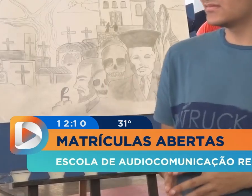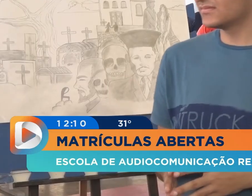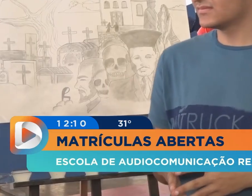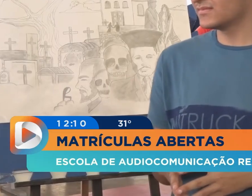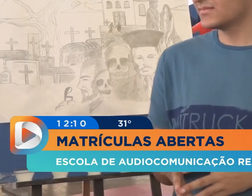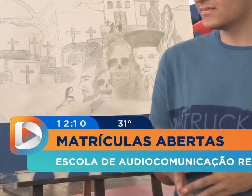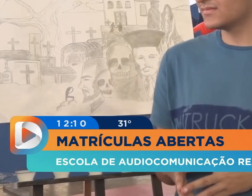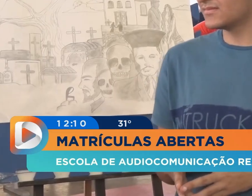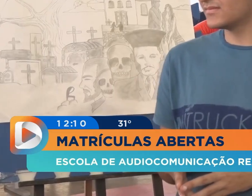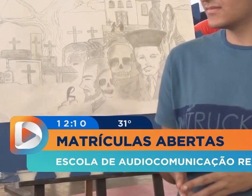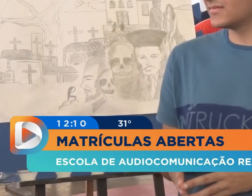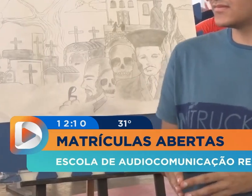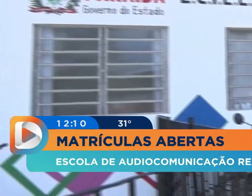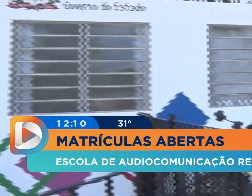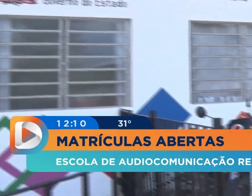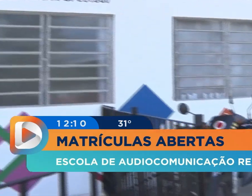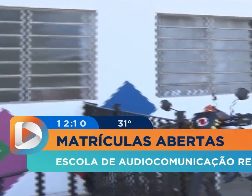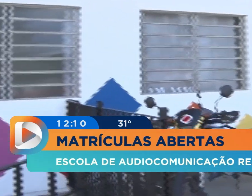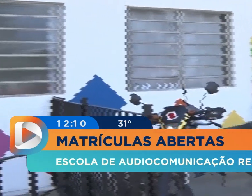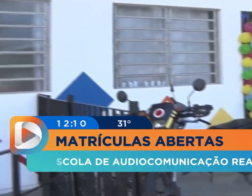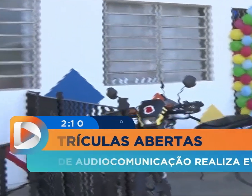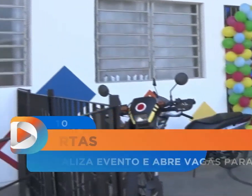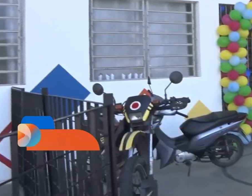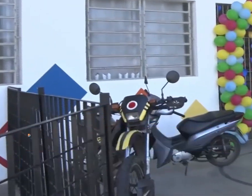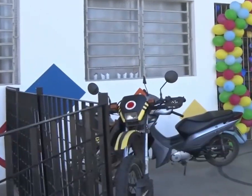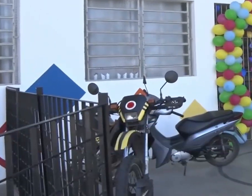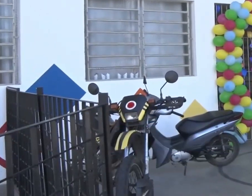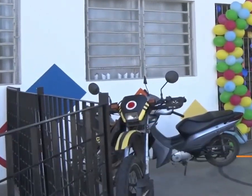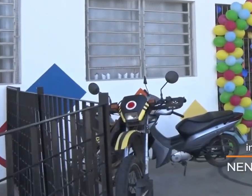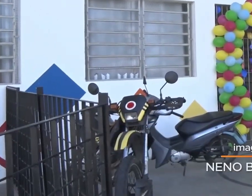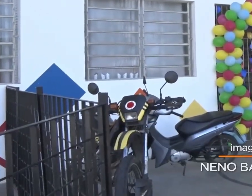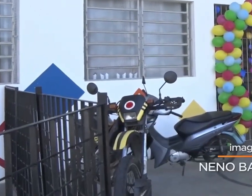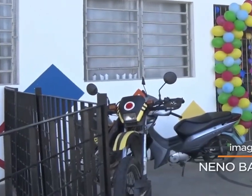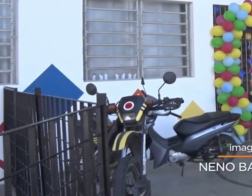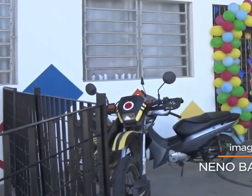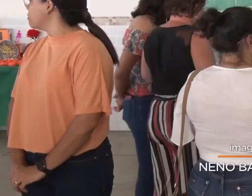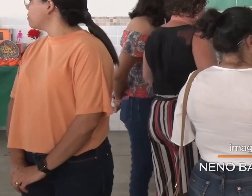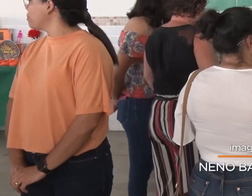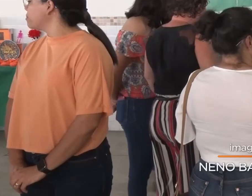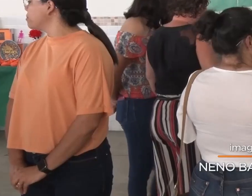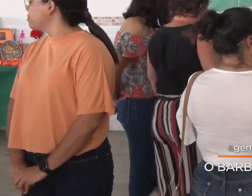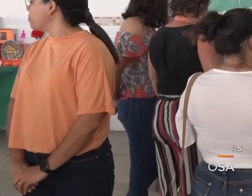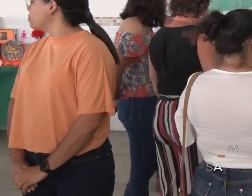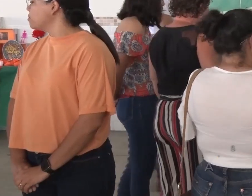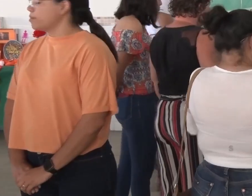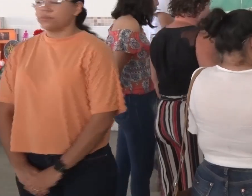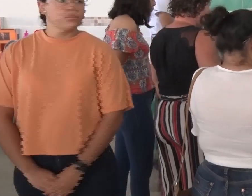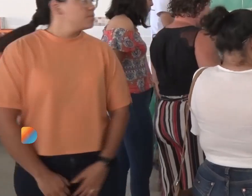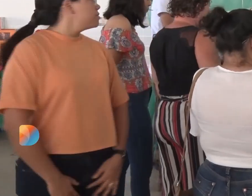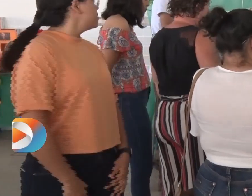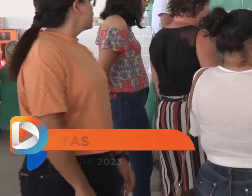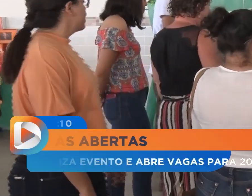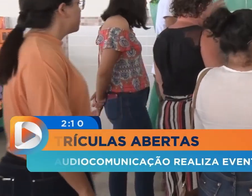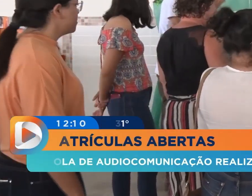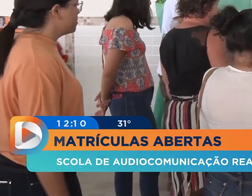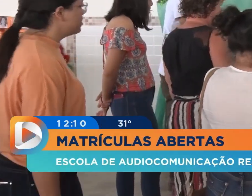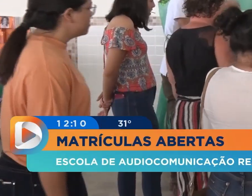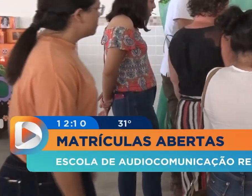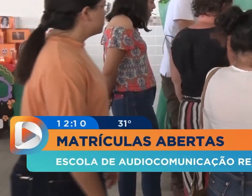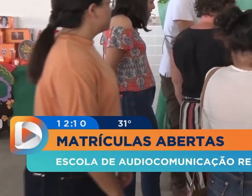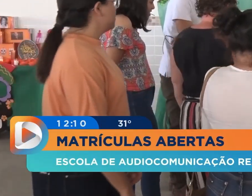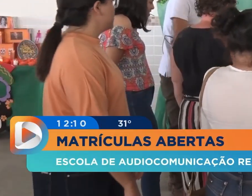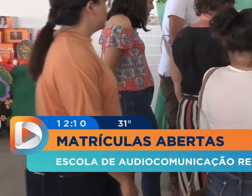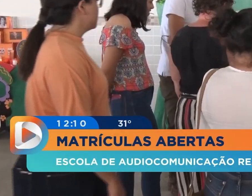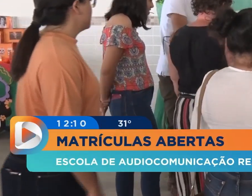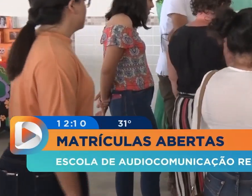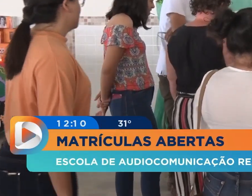de Genildo para as artes. E essa habilidade o estudante da Escola de Audiocomunicação tem aprimorado a cada dia, com o apoio da